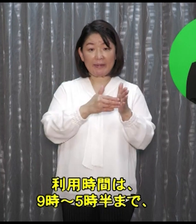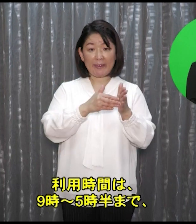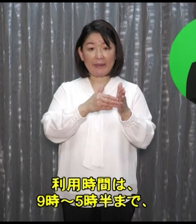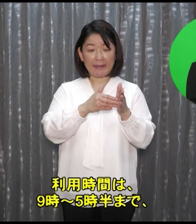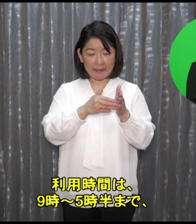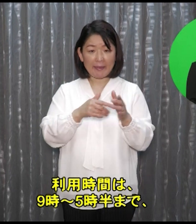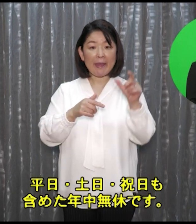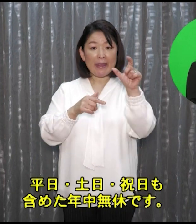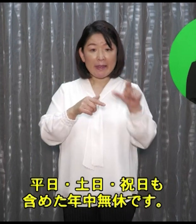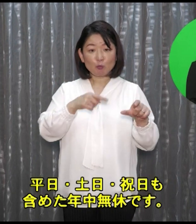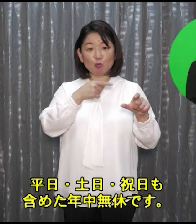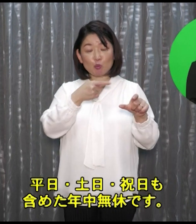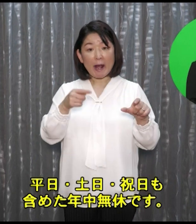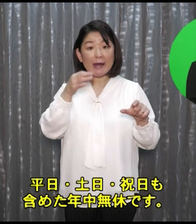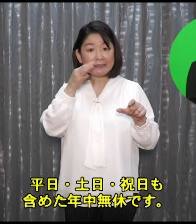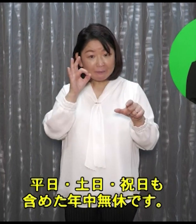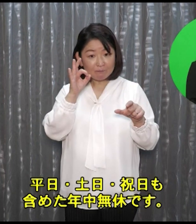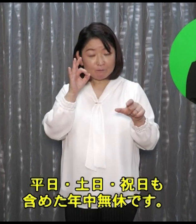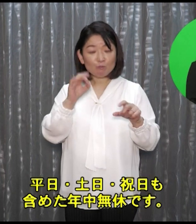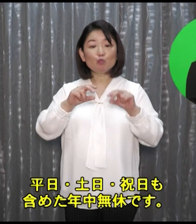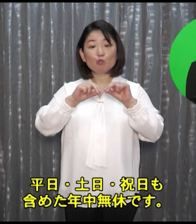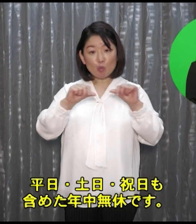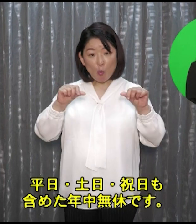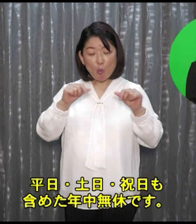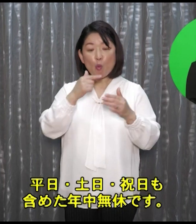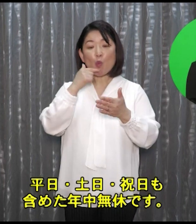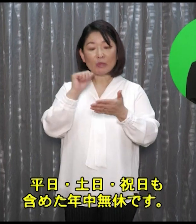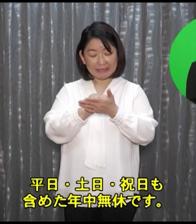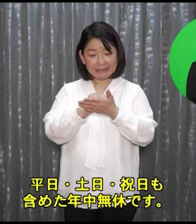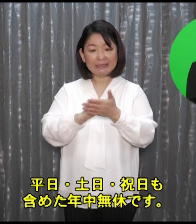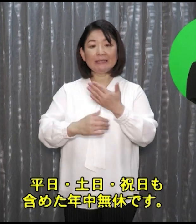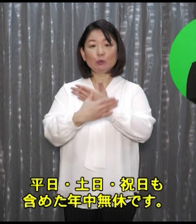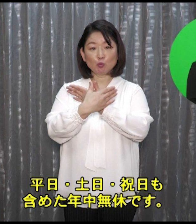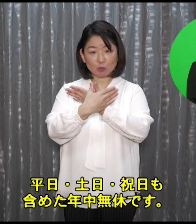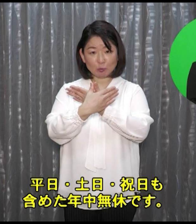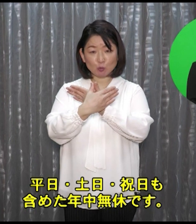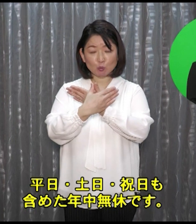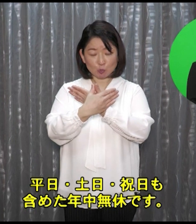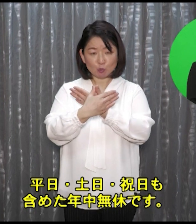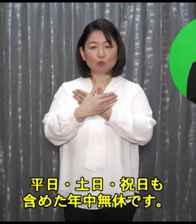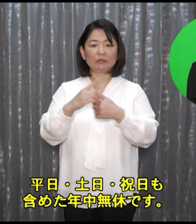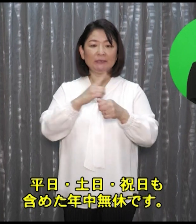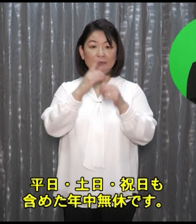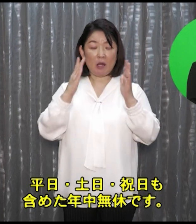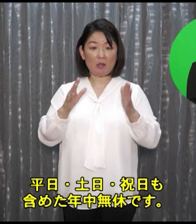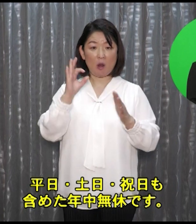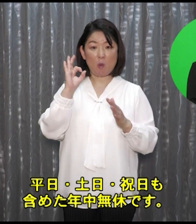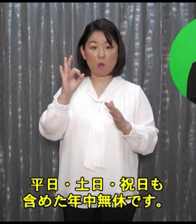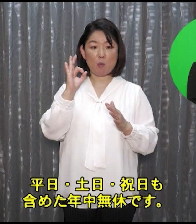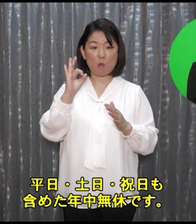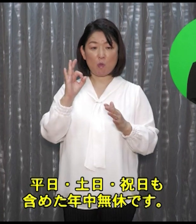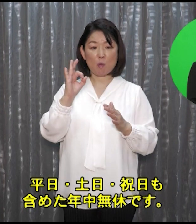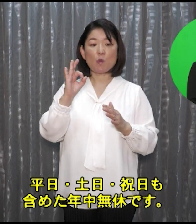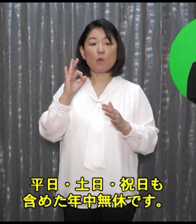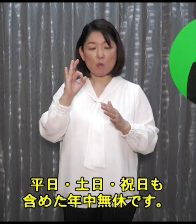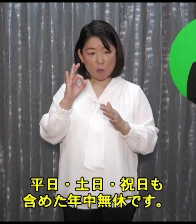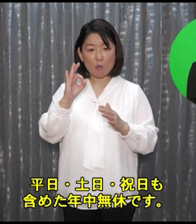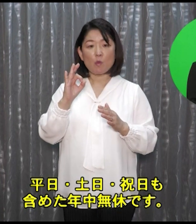で、平日、土日、祝日も含めた年中無休です。